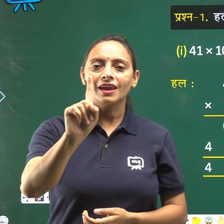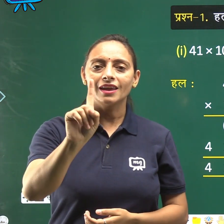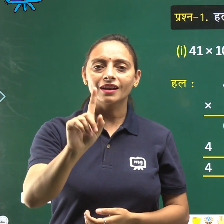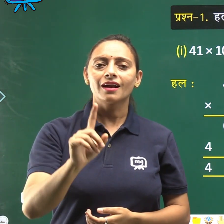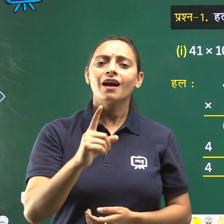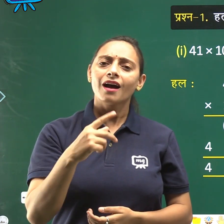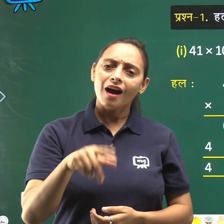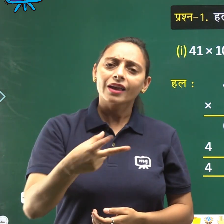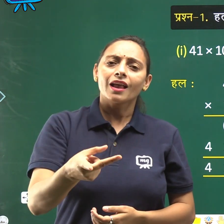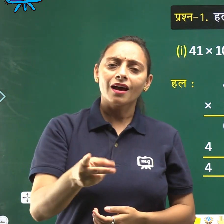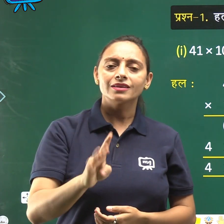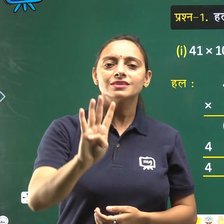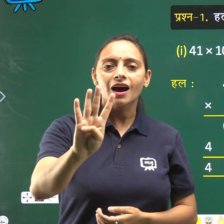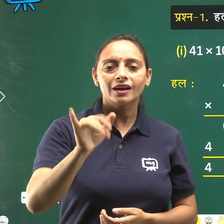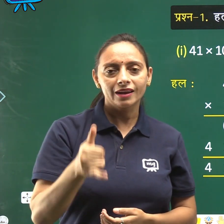है,